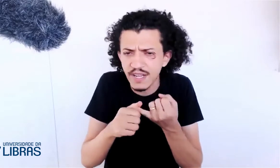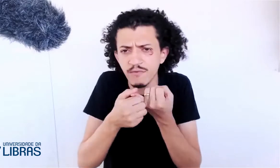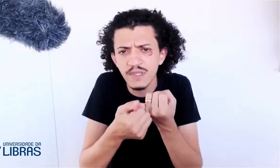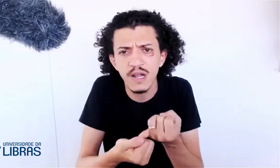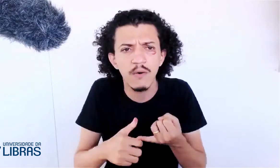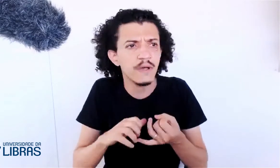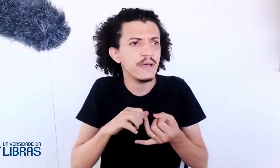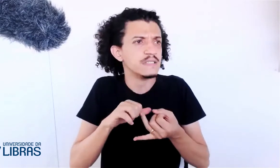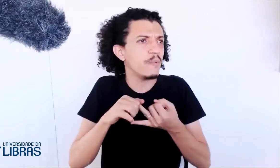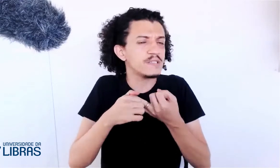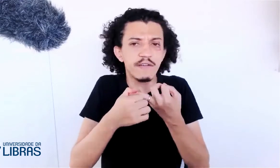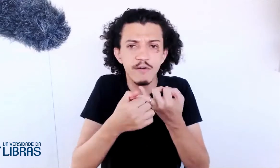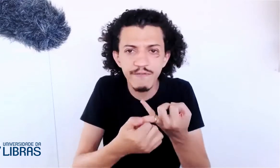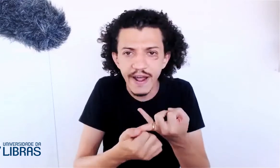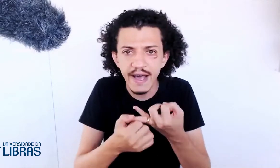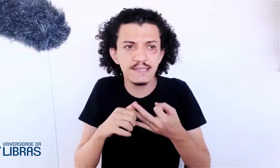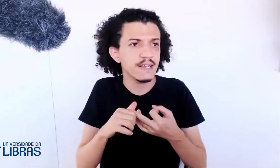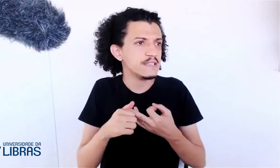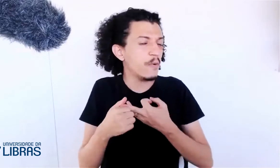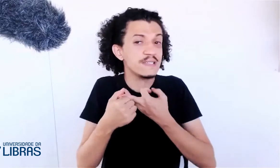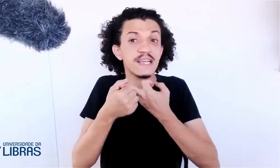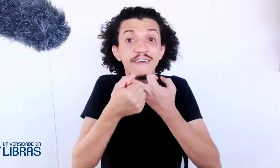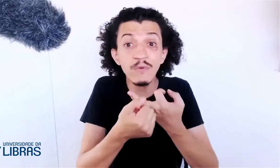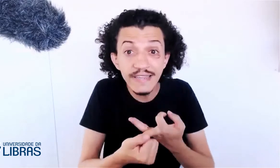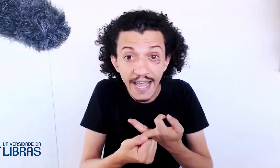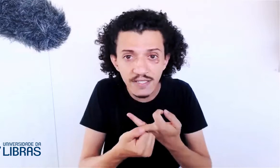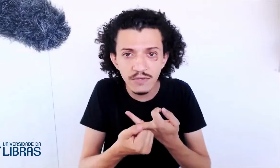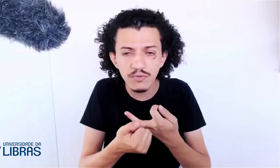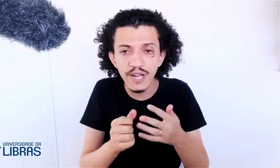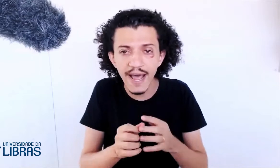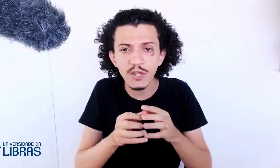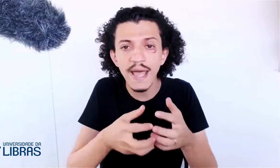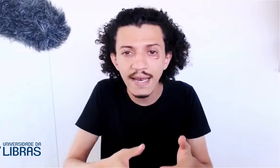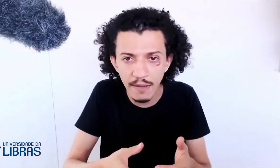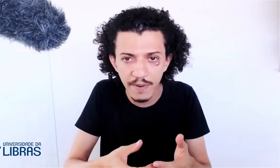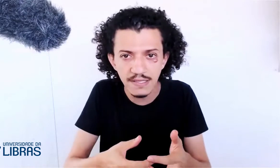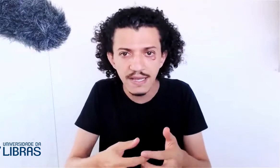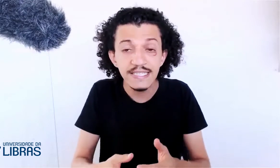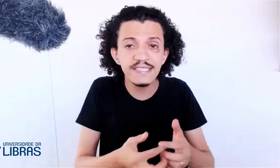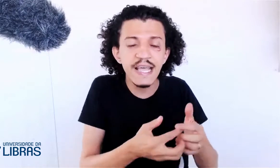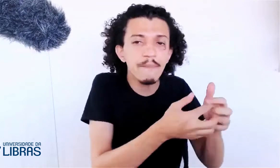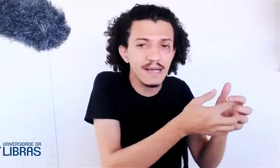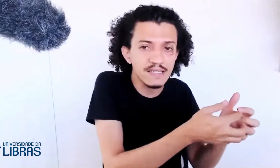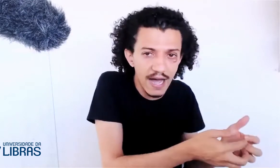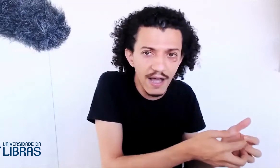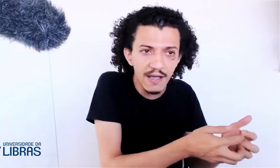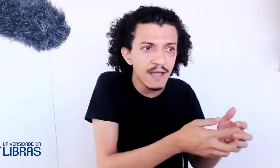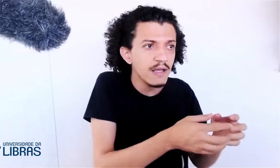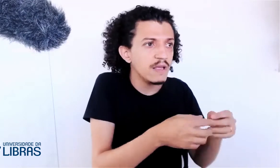um sinal, você pode escrever uma frase, você pode escrever um texto direto em Libras, sem passar e